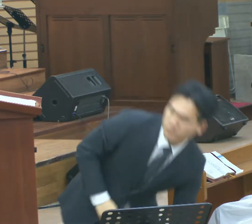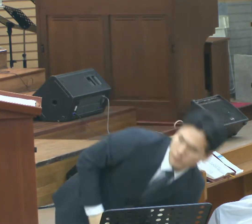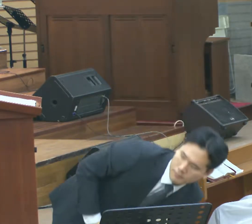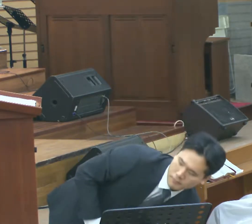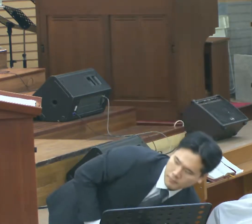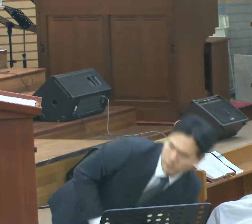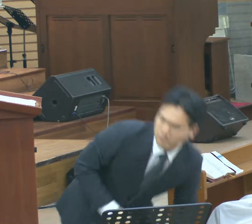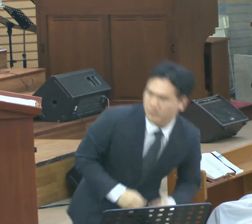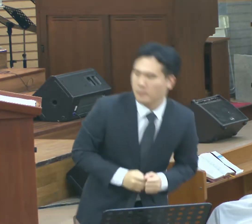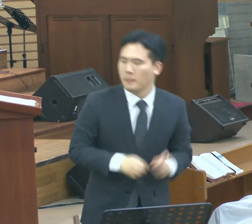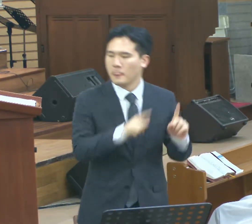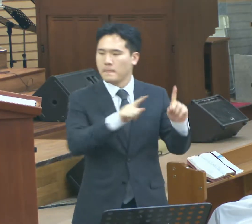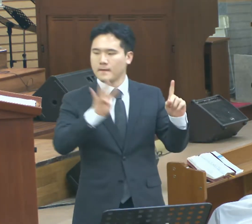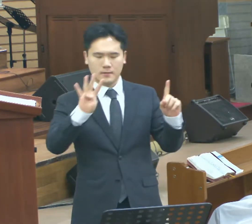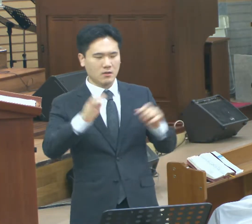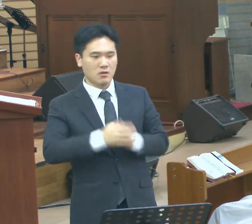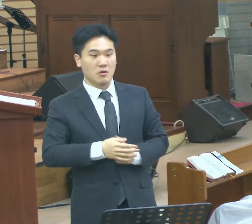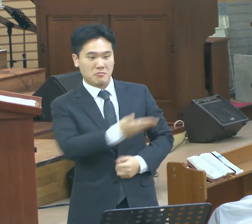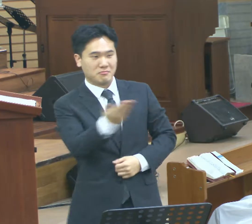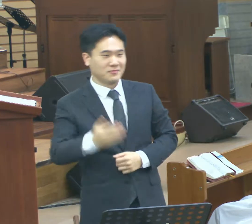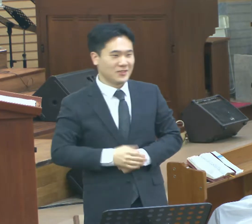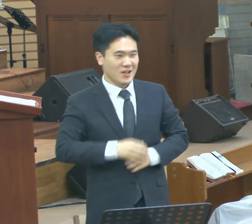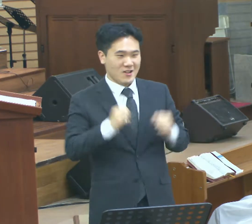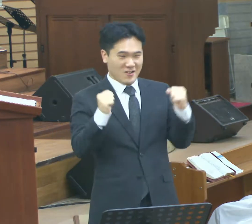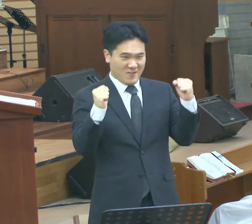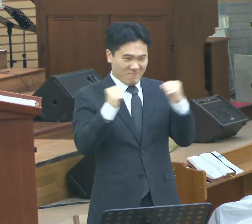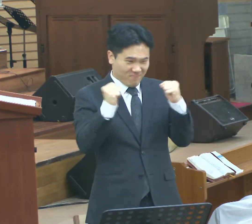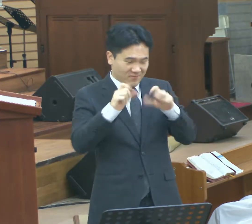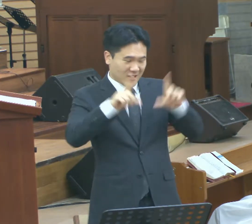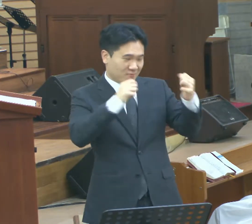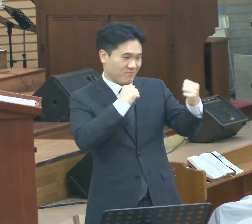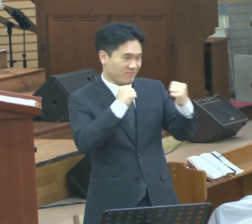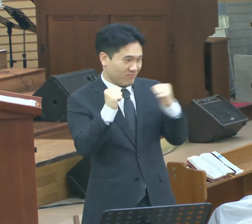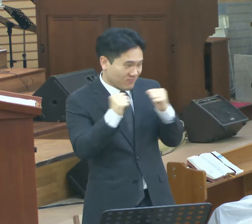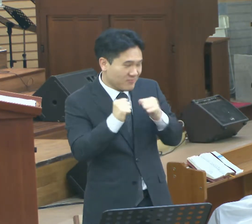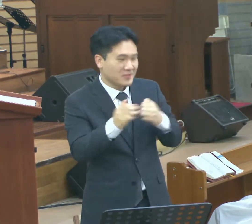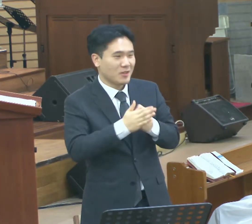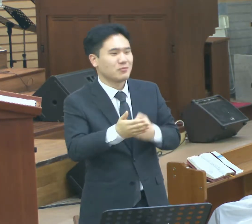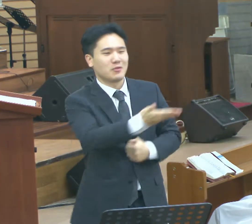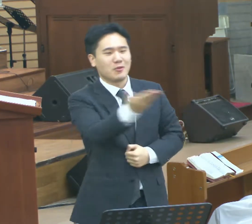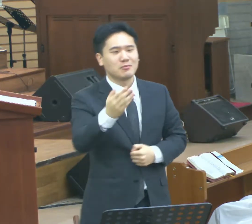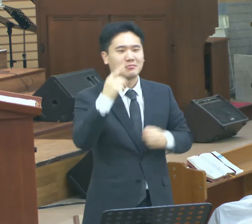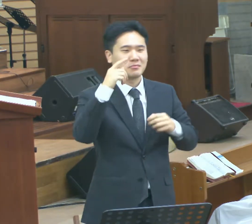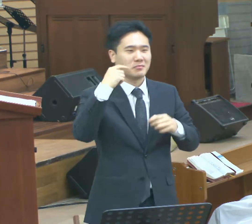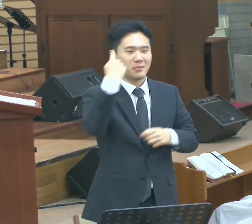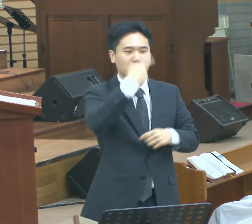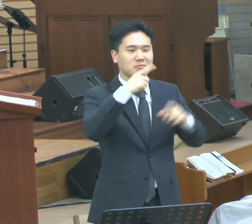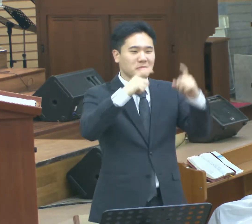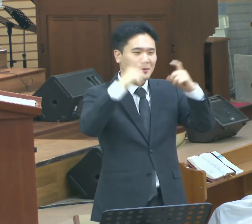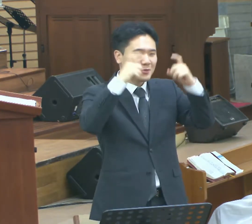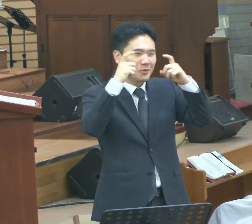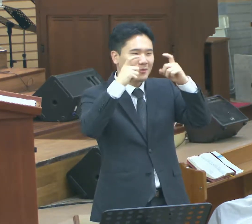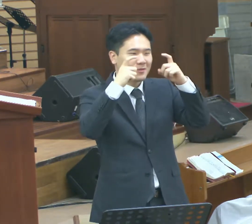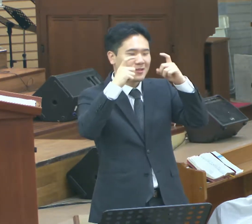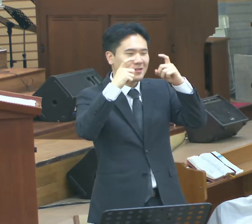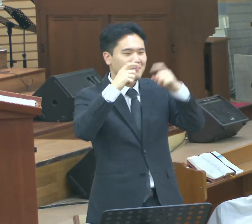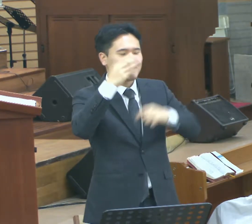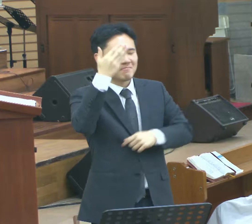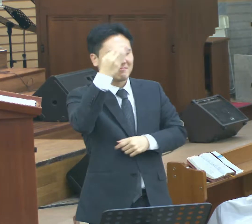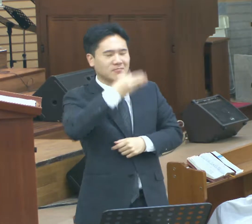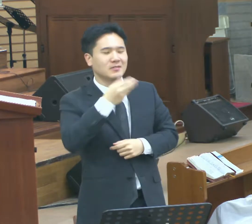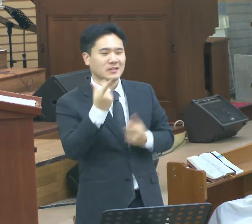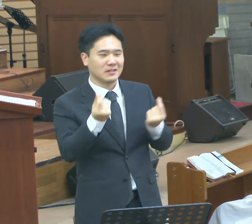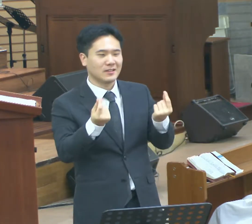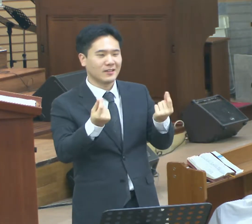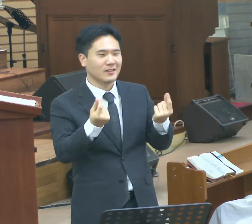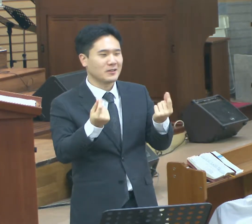오셔가지고 손도 얼어있고 목소리, 성대도 얼어있어요. 그래갖고 굉장히 지금 소극적이고 그냥